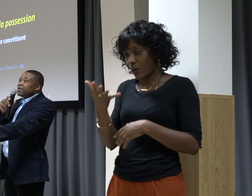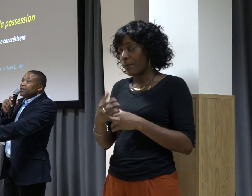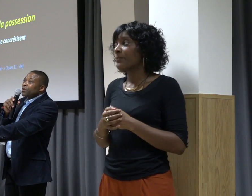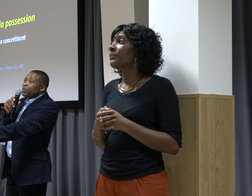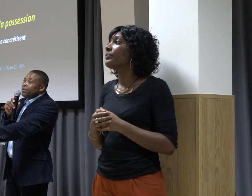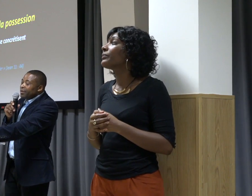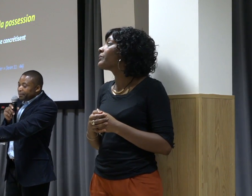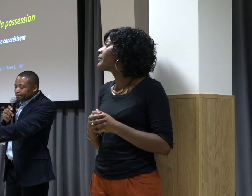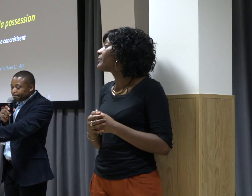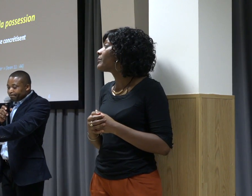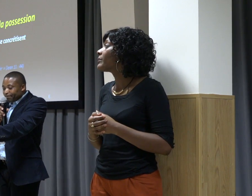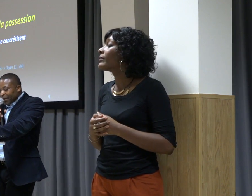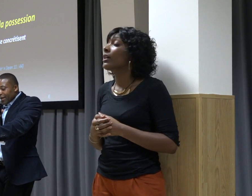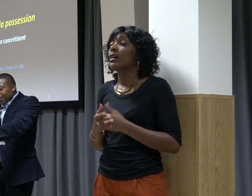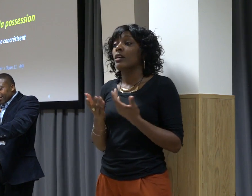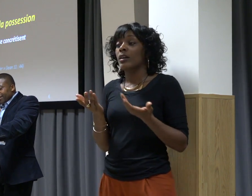en disant que